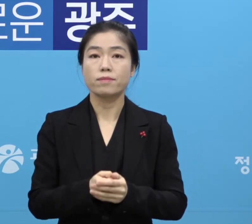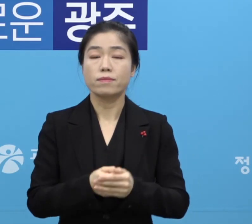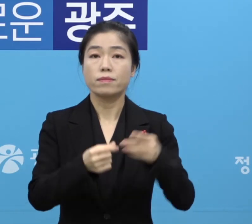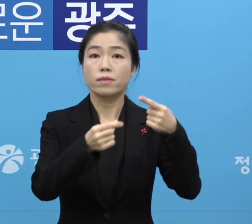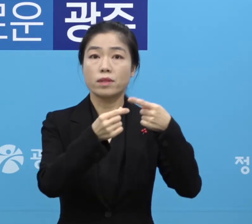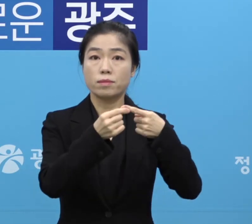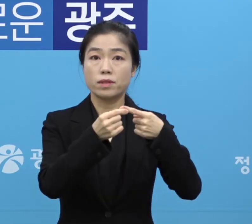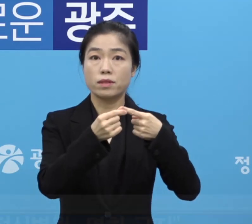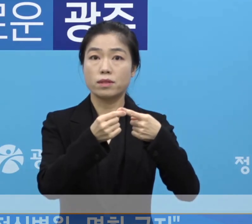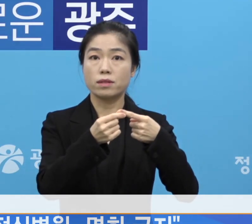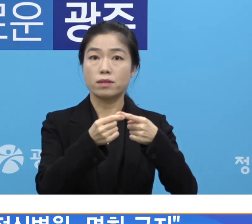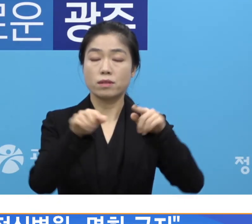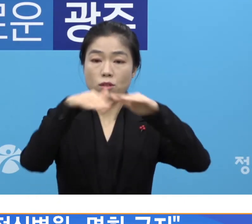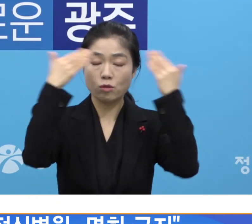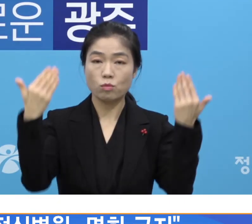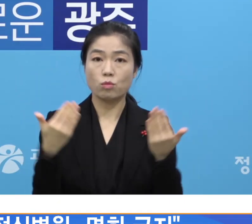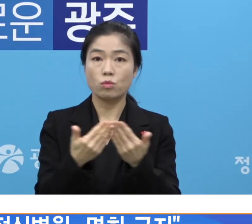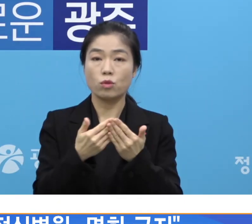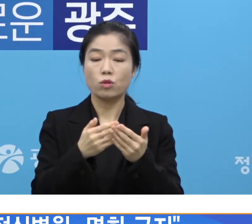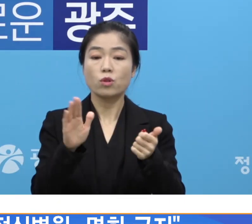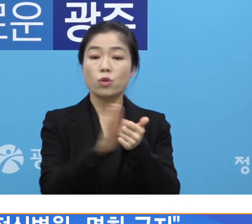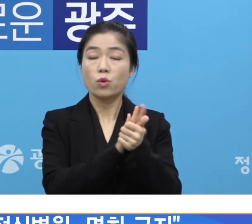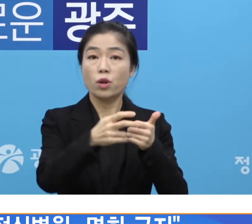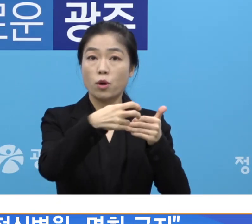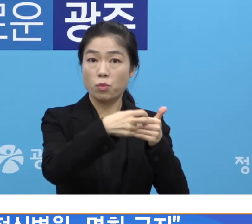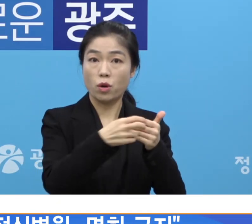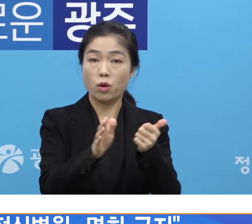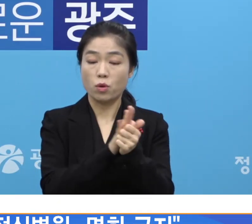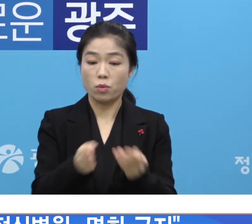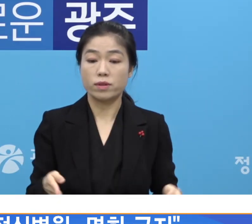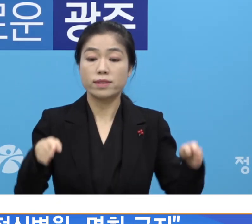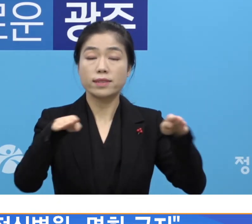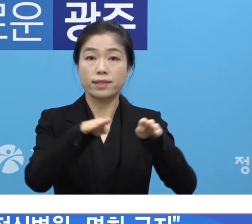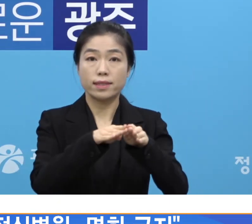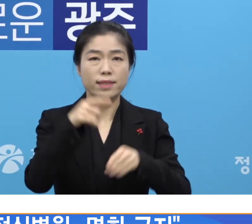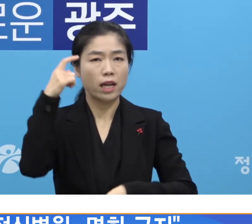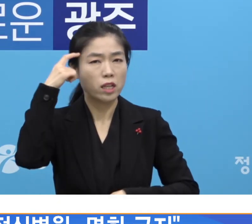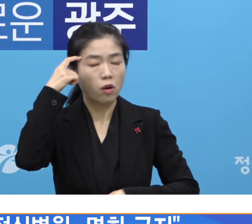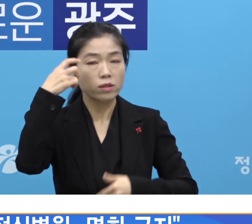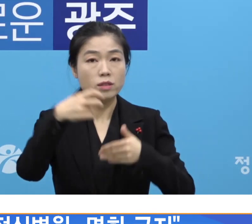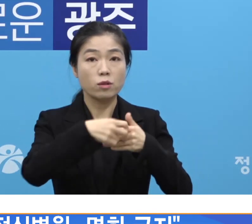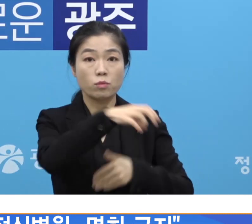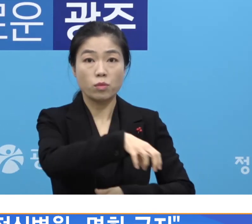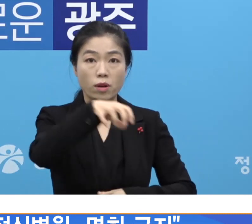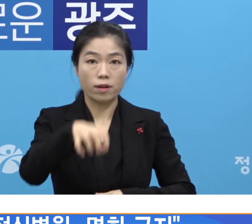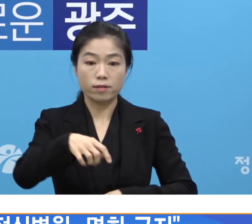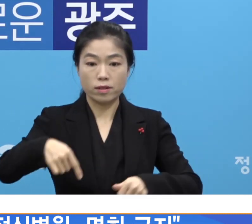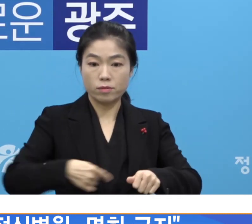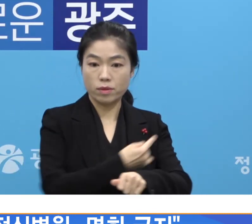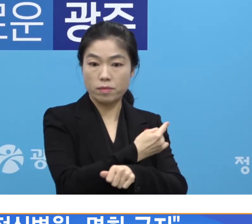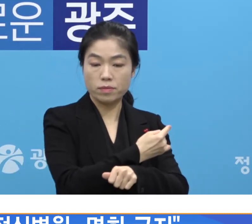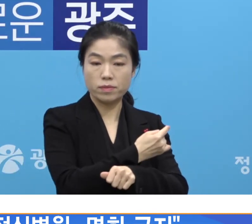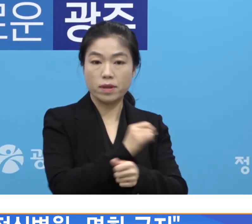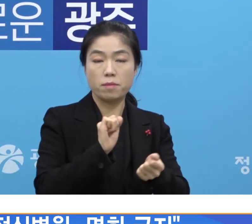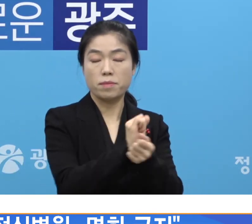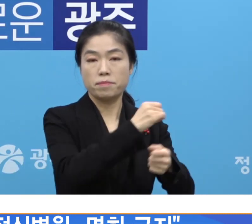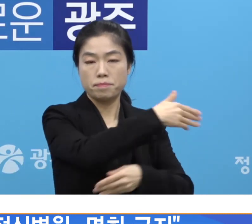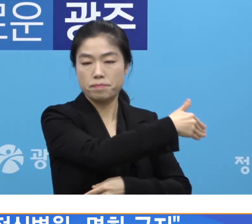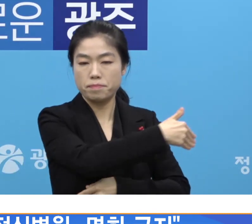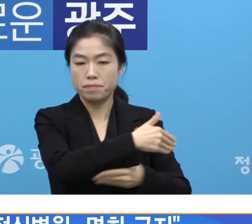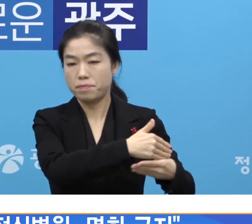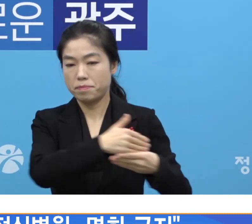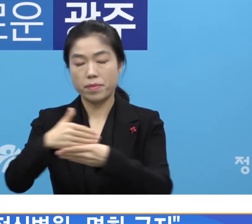첫째, 모든 요양병원과 요양시설, 정신병원은 외부로부터의 감염을